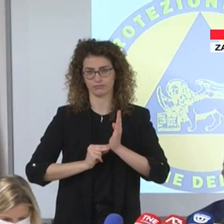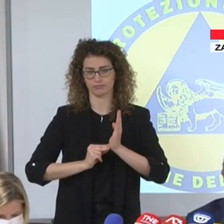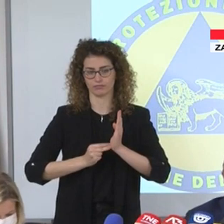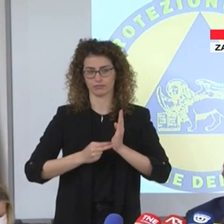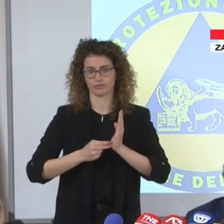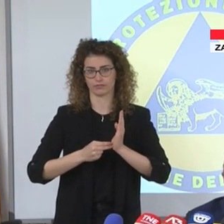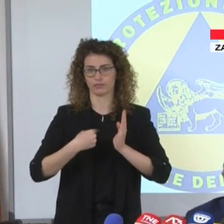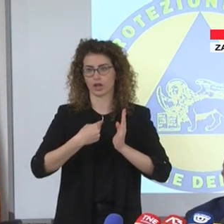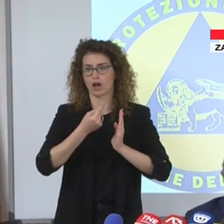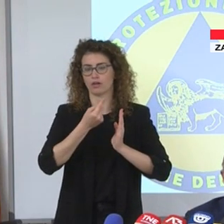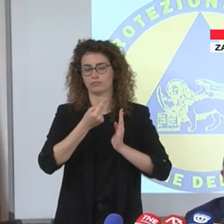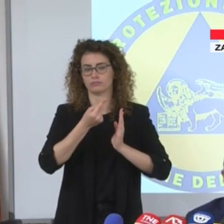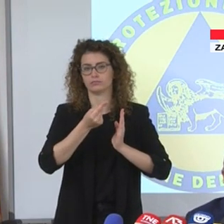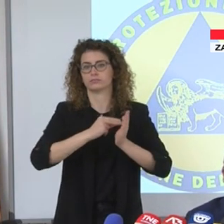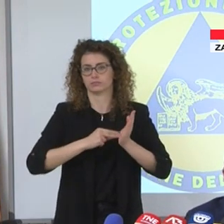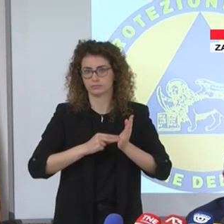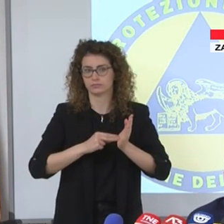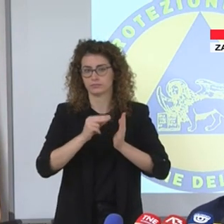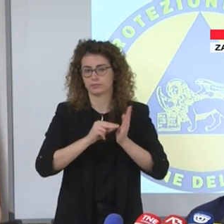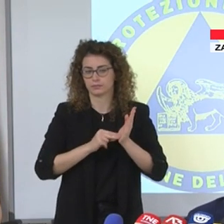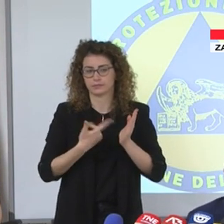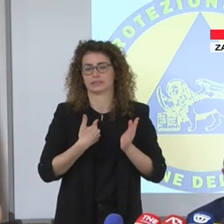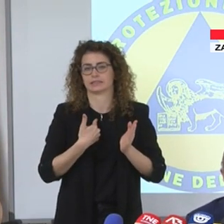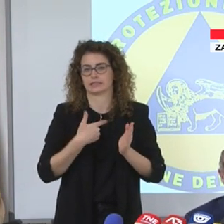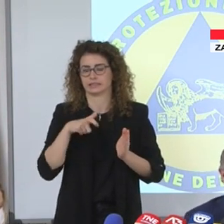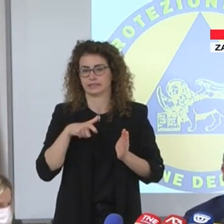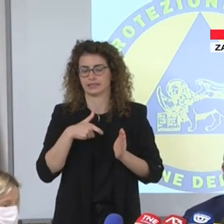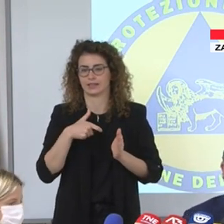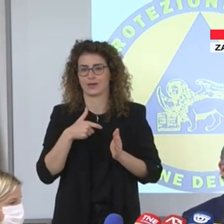mi sono anch'io impiantato, quindi ho dovuto prenotarmi alle 6 di sera perché alle 4